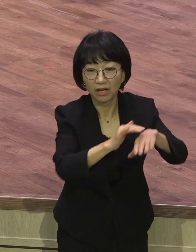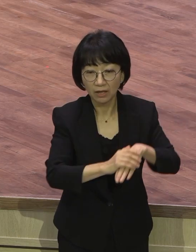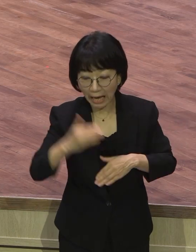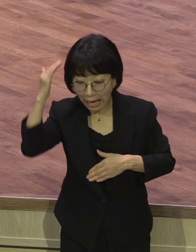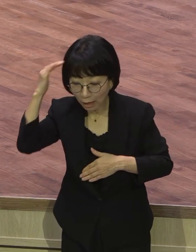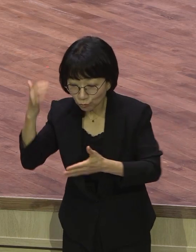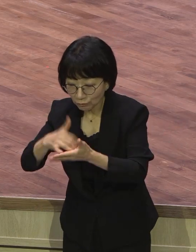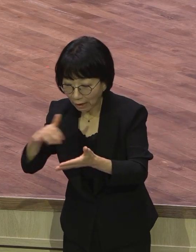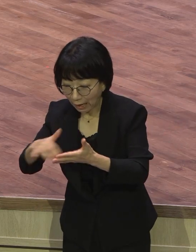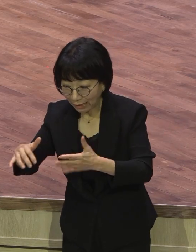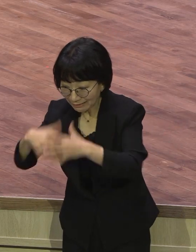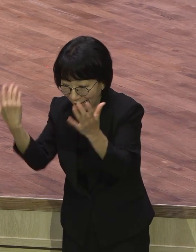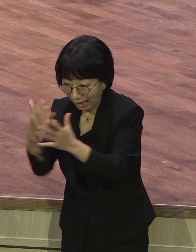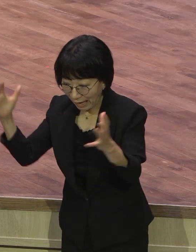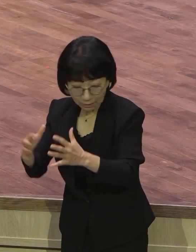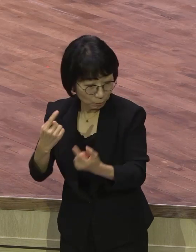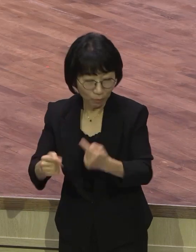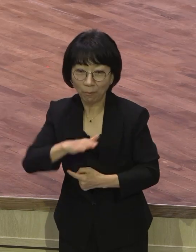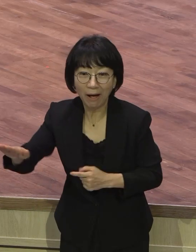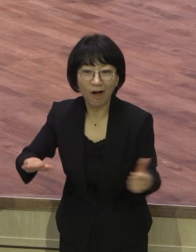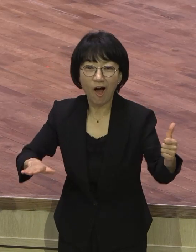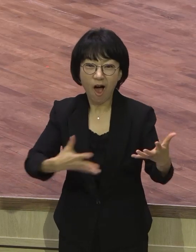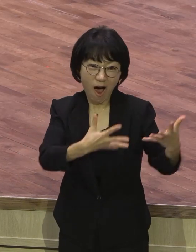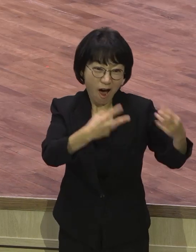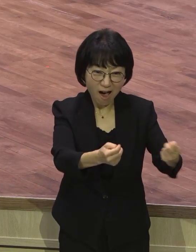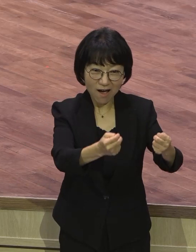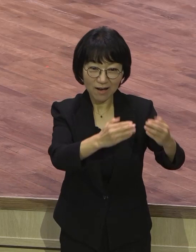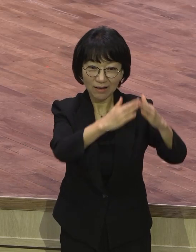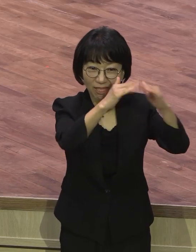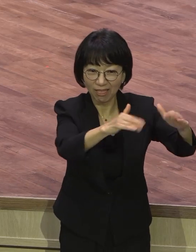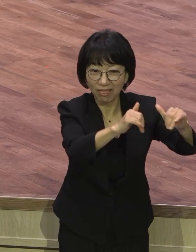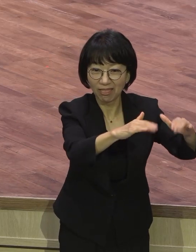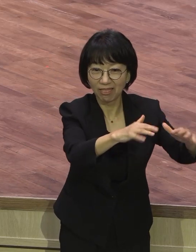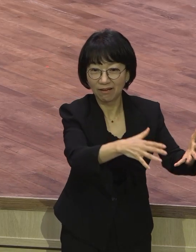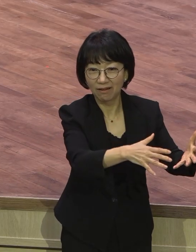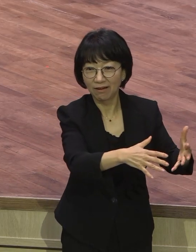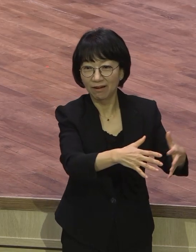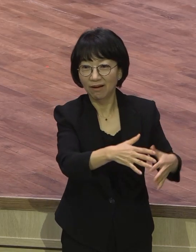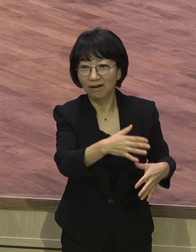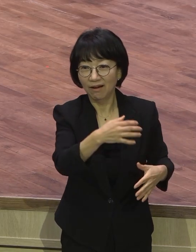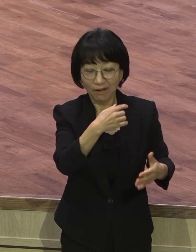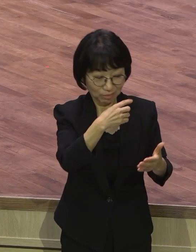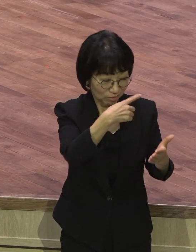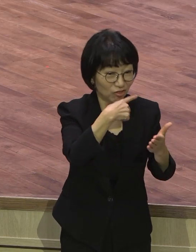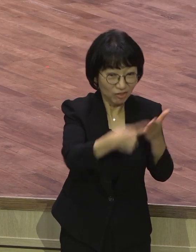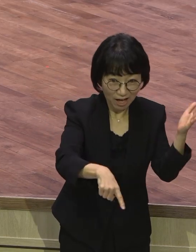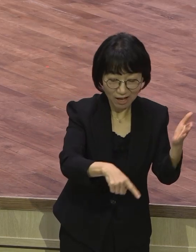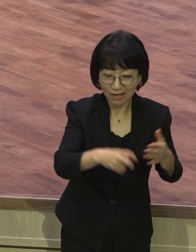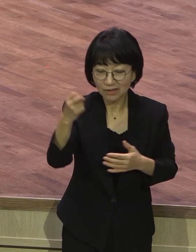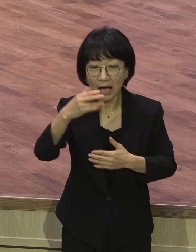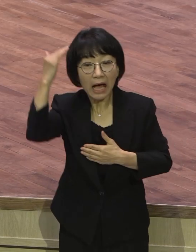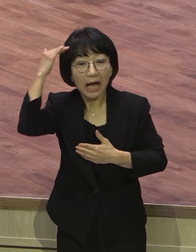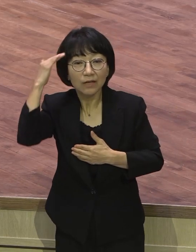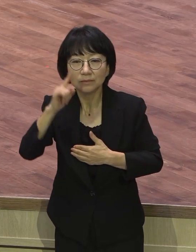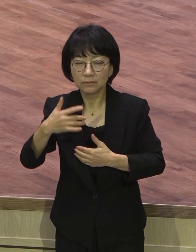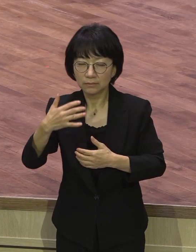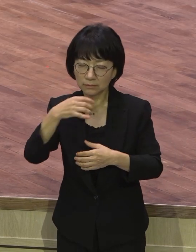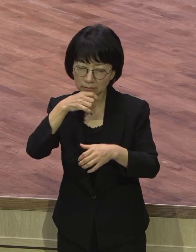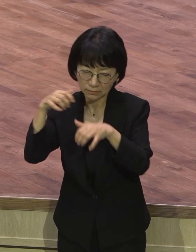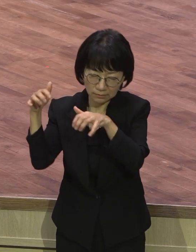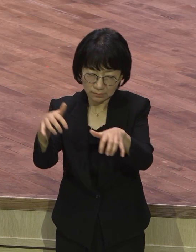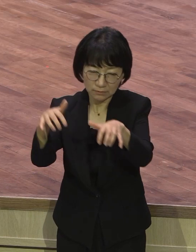숫자부터 말하면 우리나라도 지금 장마로 계속 지금 피해를 많이 그렇게 보고